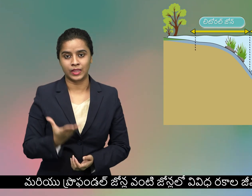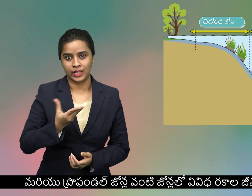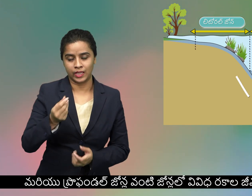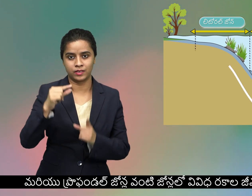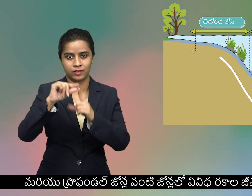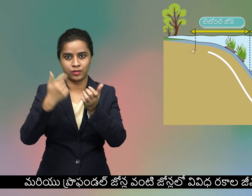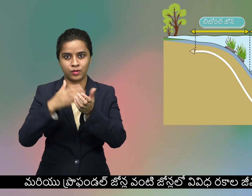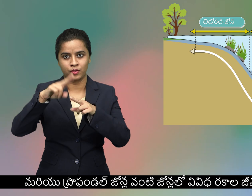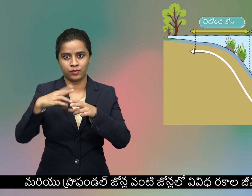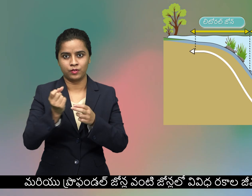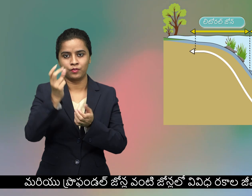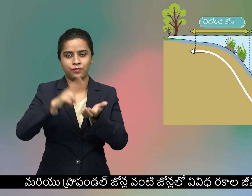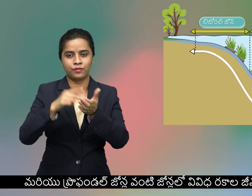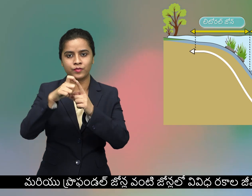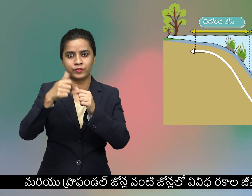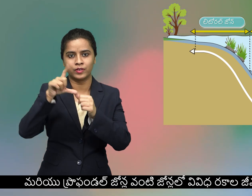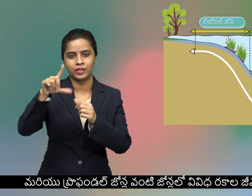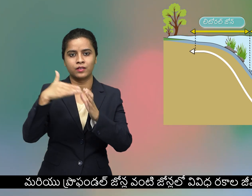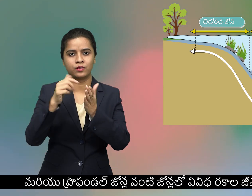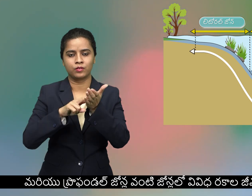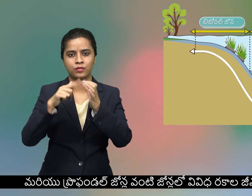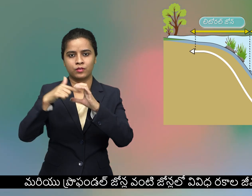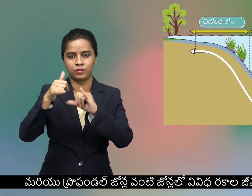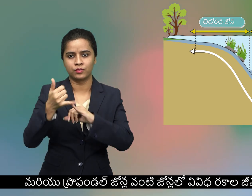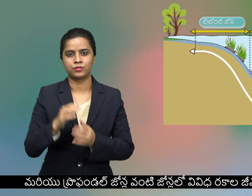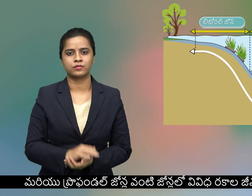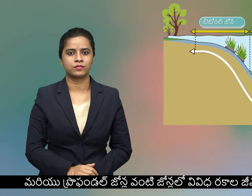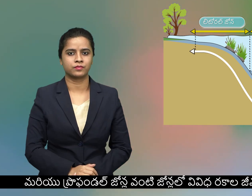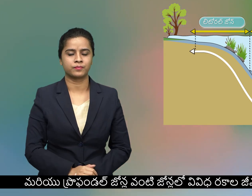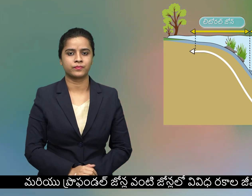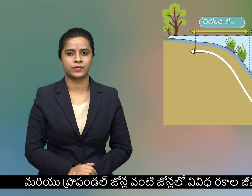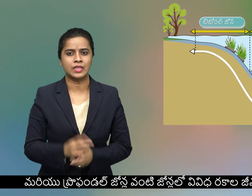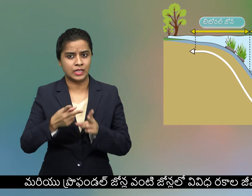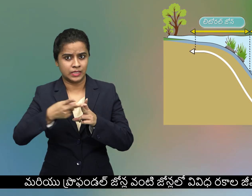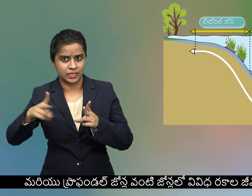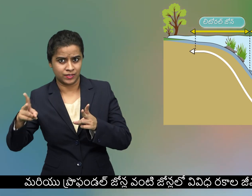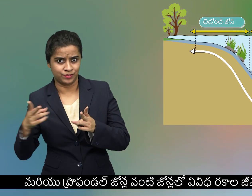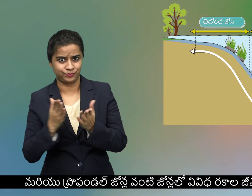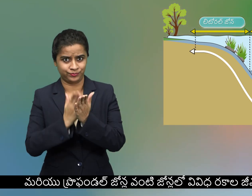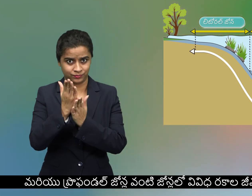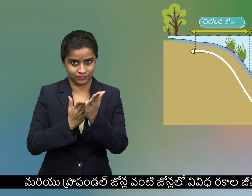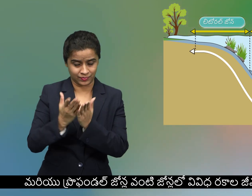మరియు ప్రొఫండల్ జోన్ల వంటి జోన్లలో వివిధ రకాల జీవులు కనిపిస్తాయి.